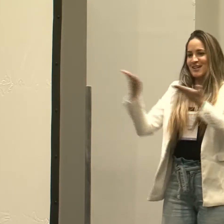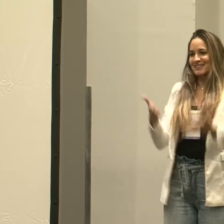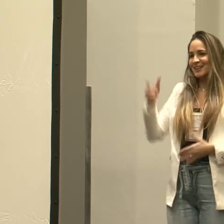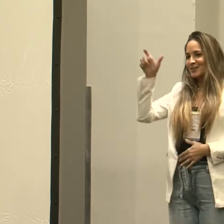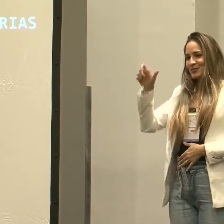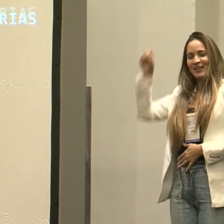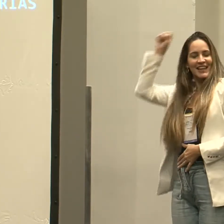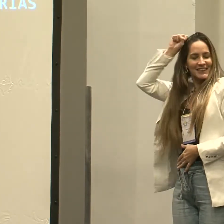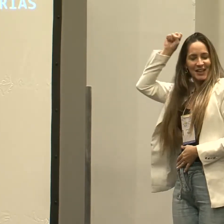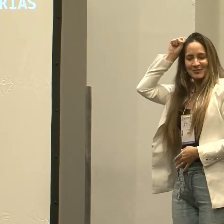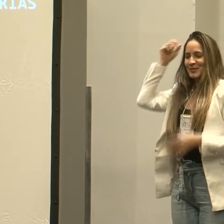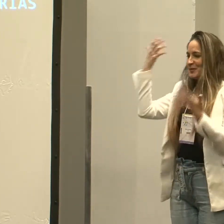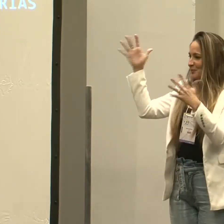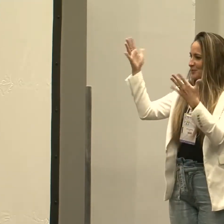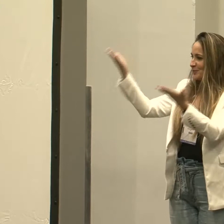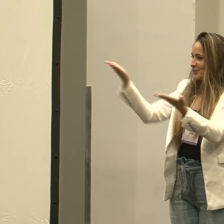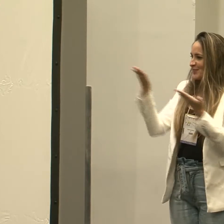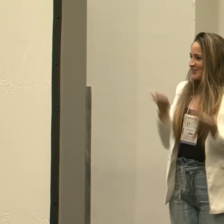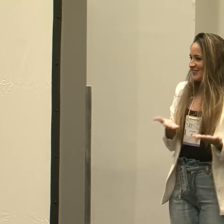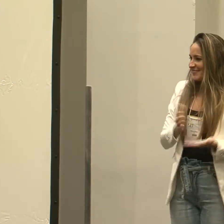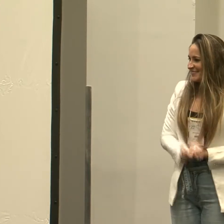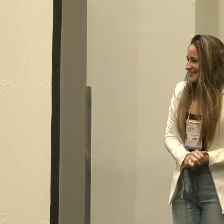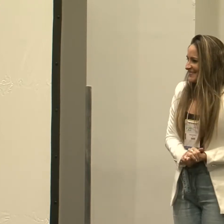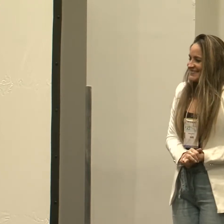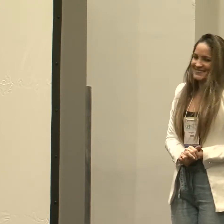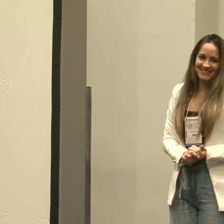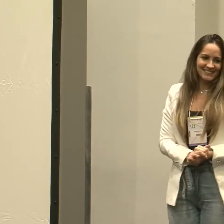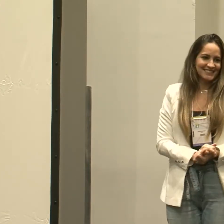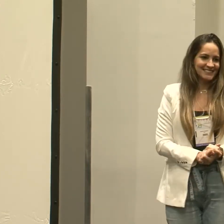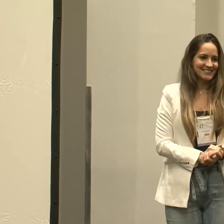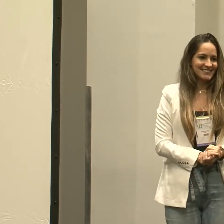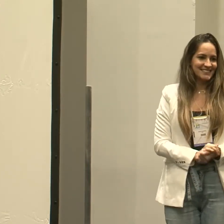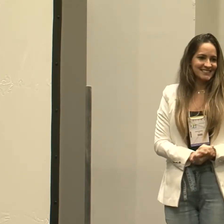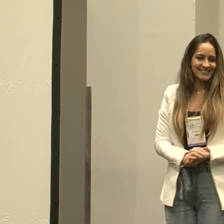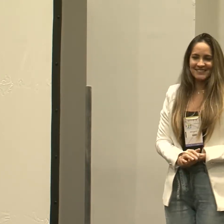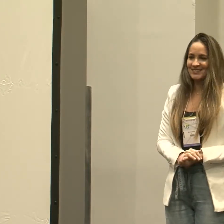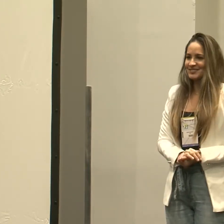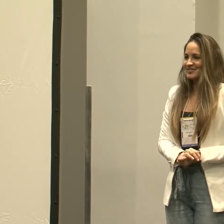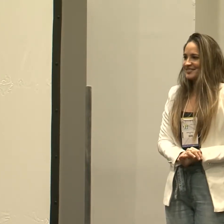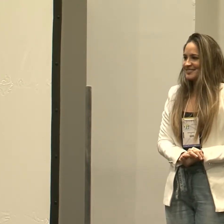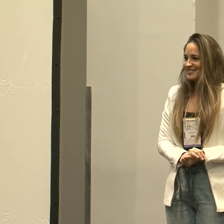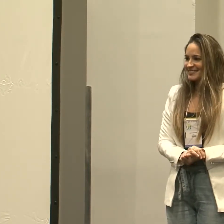Quem são esses personagens? Como é a história? Fernanda, fique à vontade.